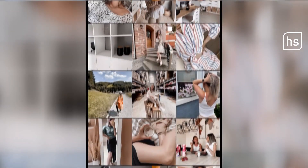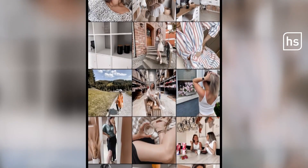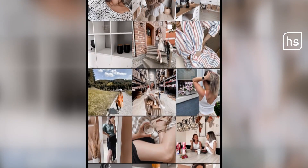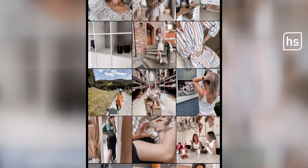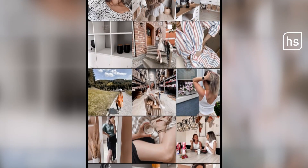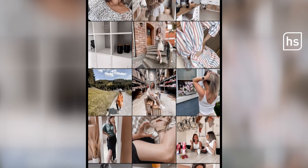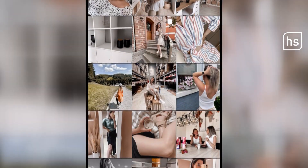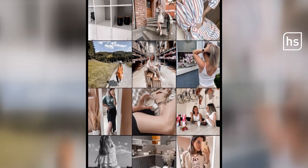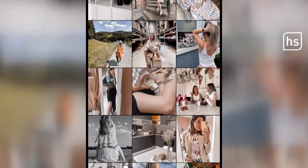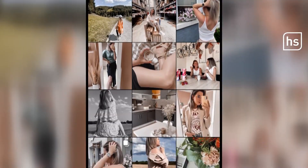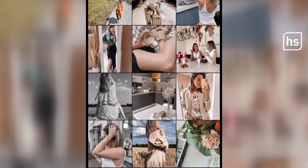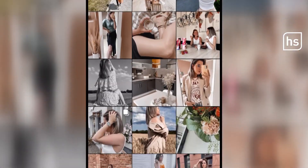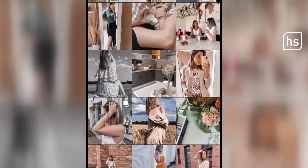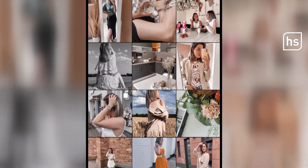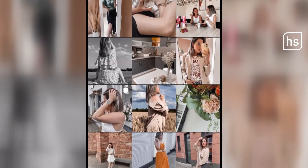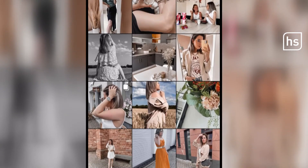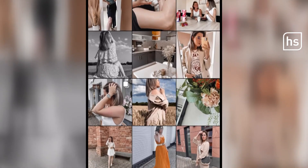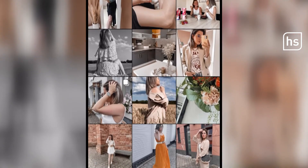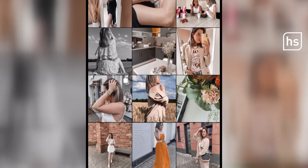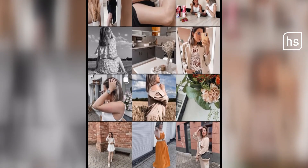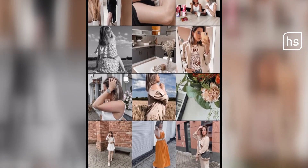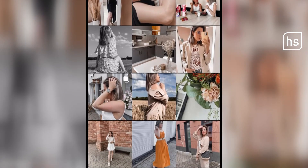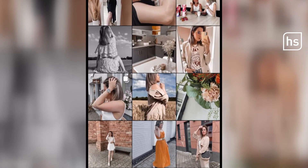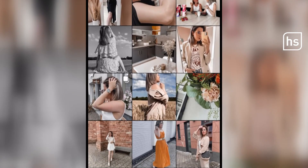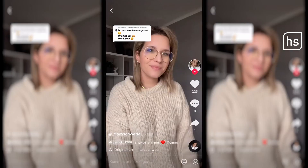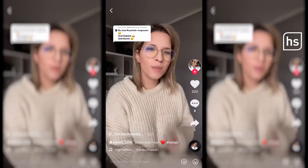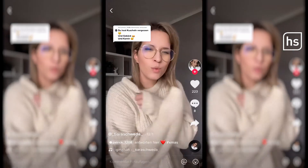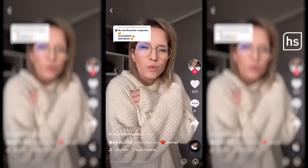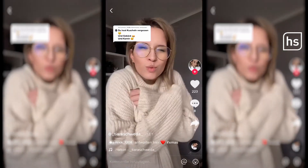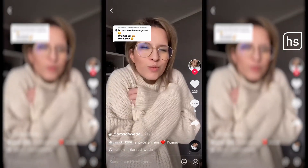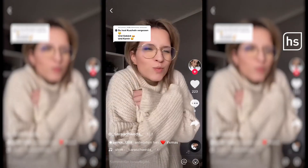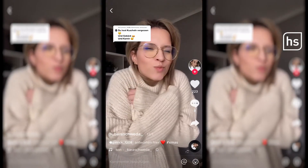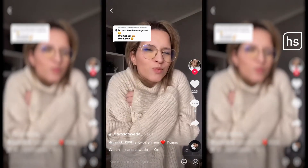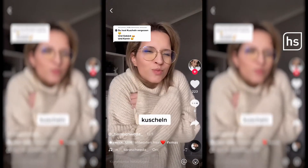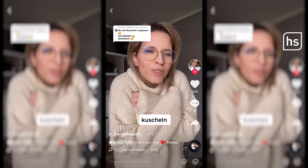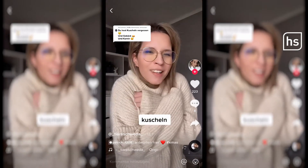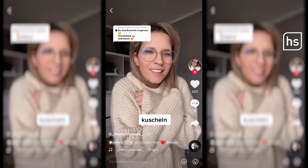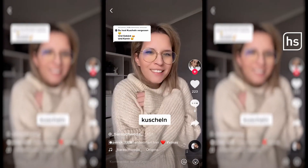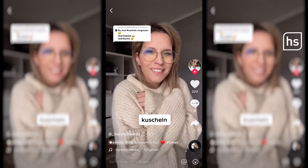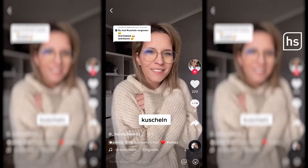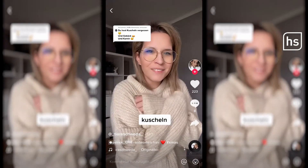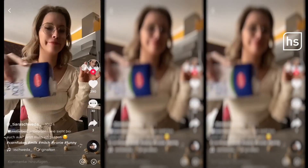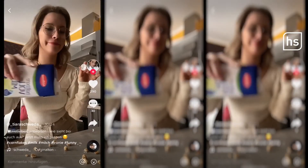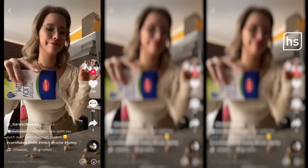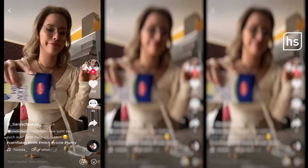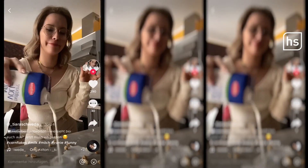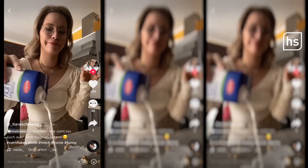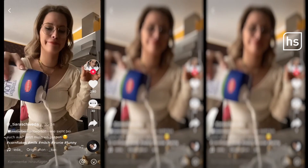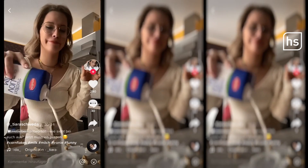Wir fragen nach bei Tiffany Schweder. Sie ist gehörlos. Die 31-Jährige lebt im Kreis Offenbach und produziert Content für TikTok und